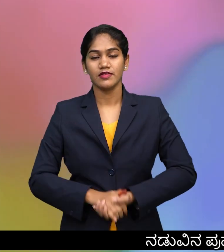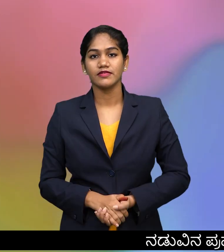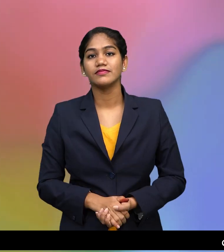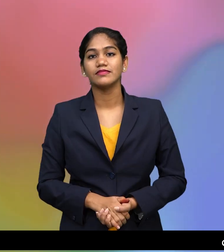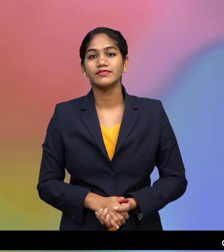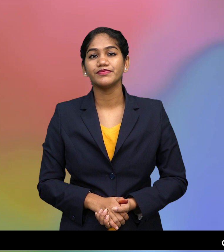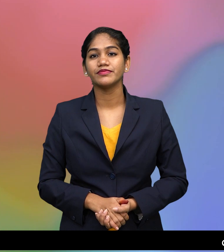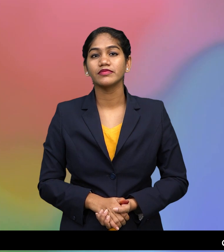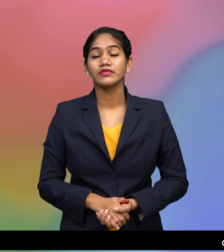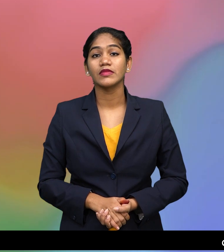ಮಿಡ್ ಬ್ರೇನ್